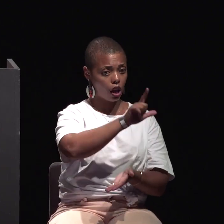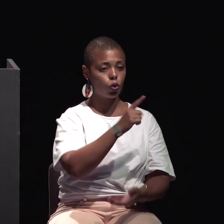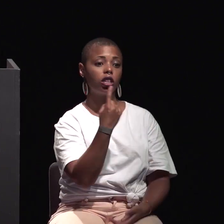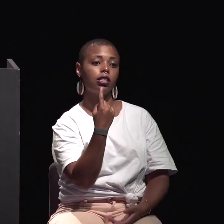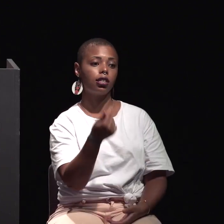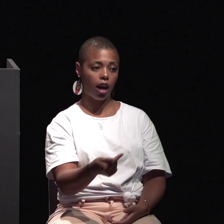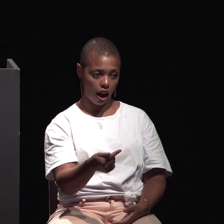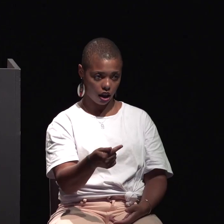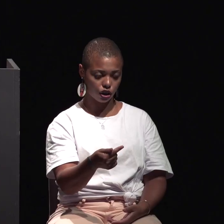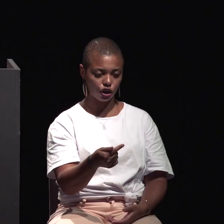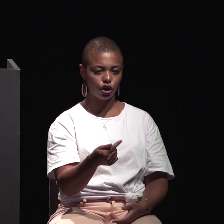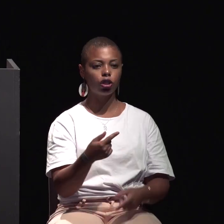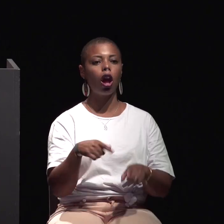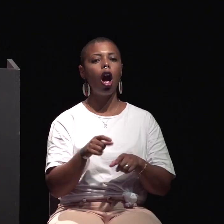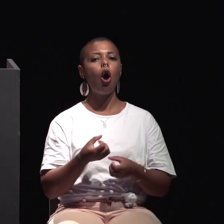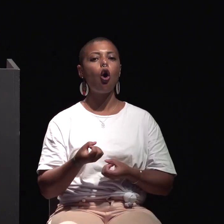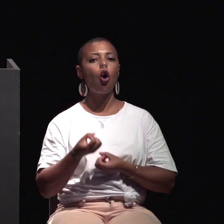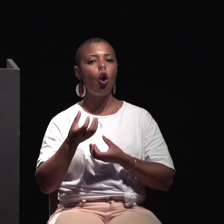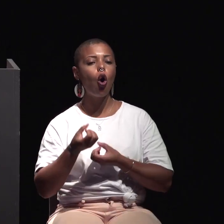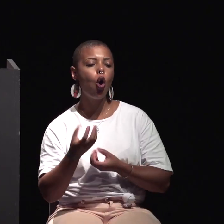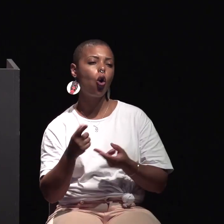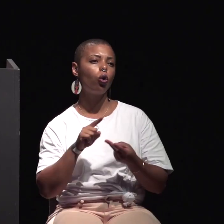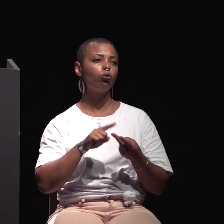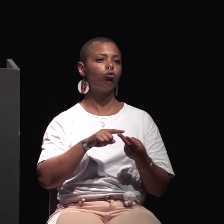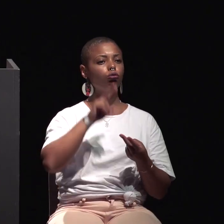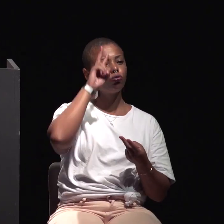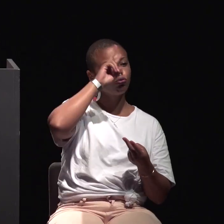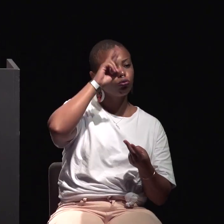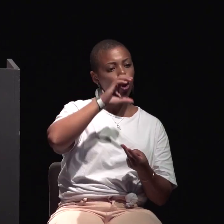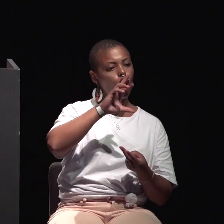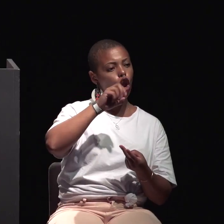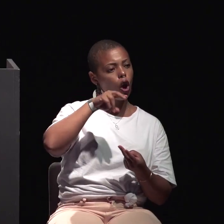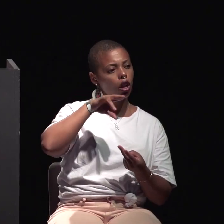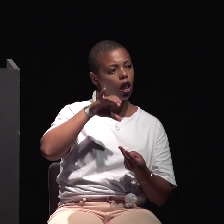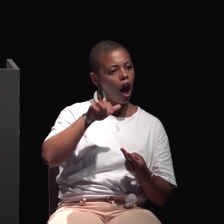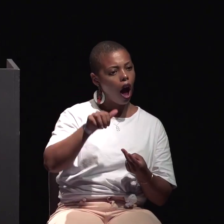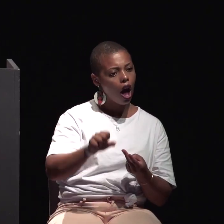entre contos, crônicas, poesia.